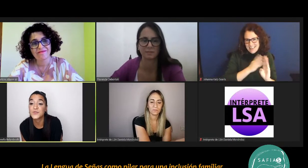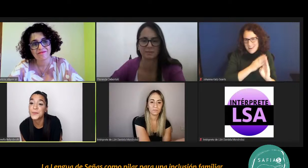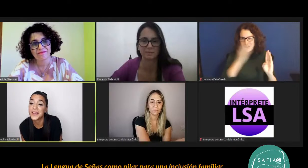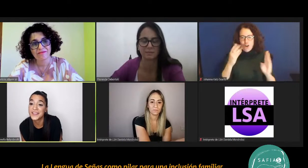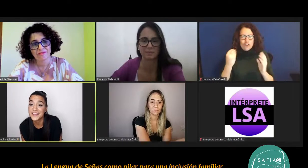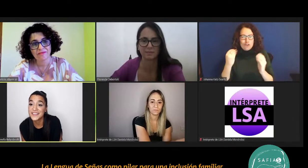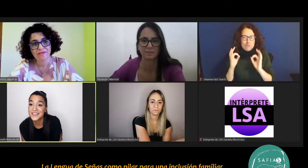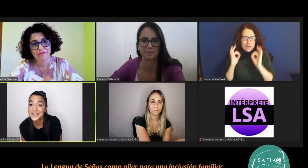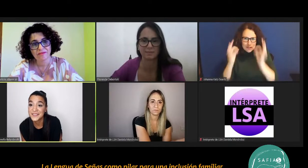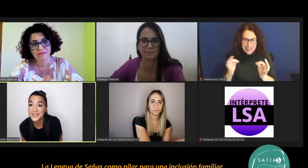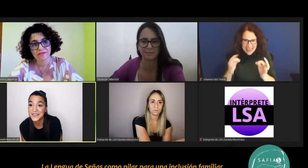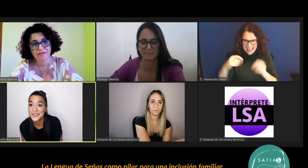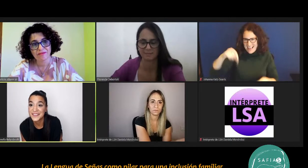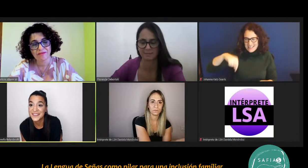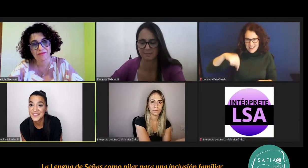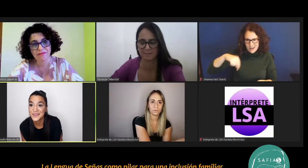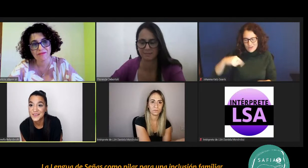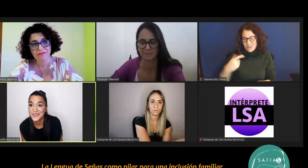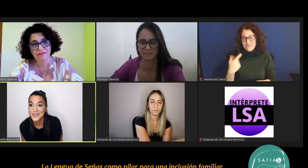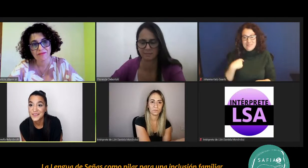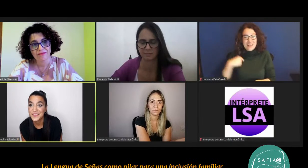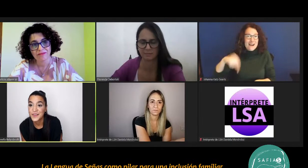En resumen,